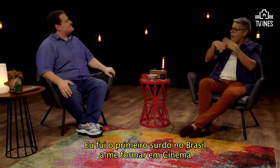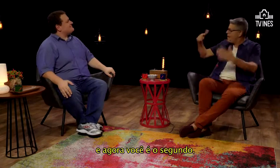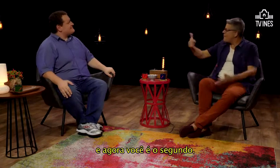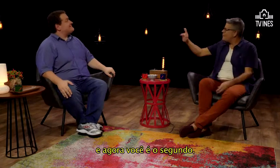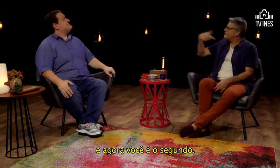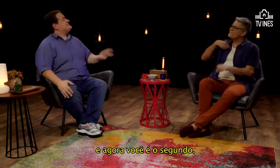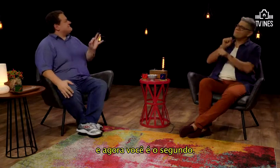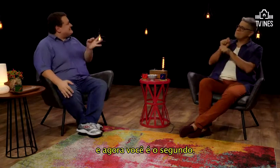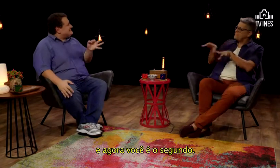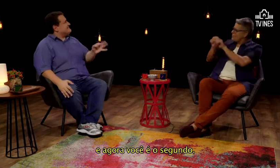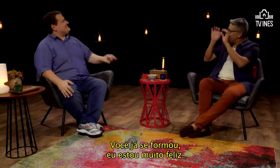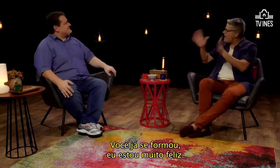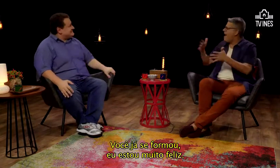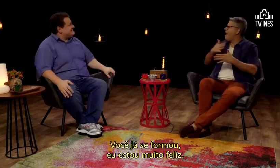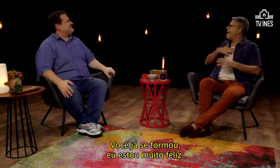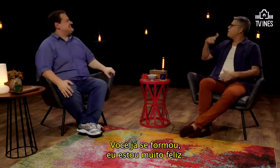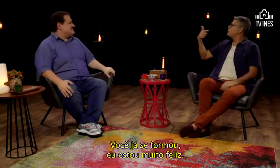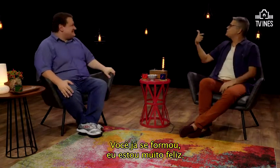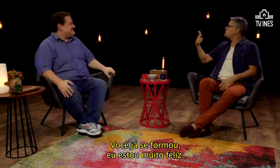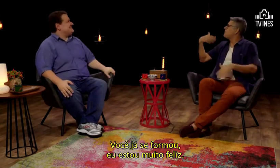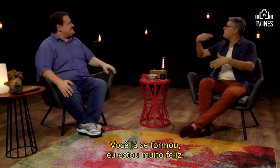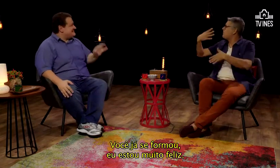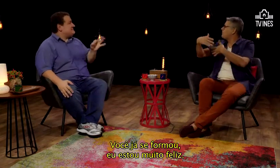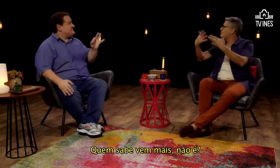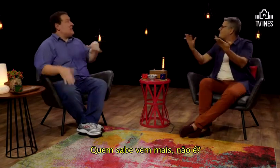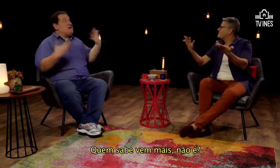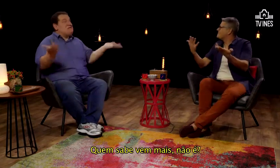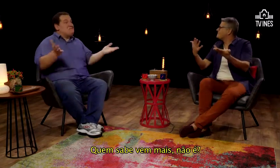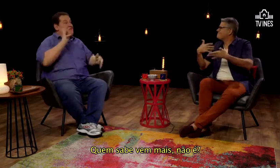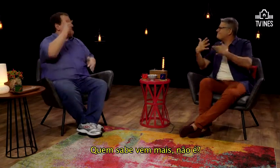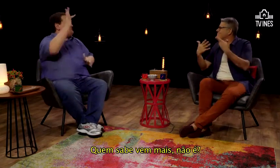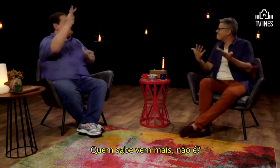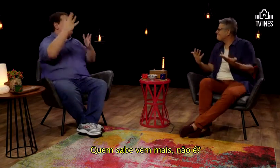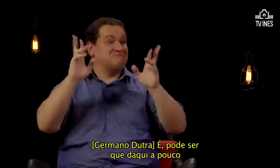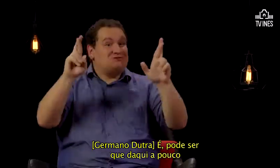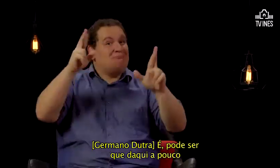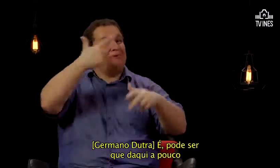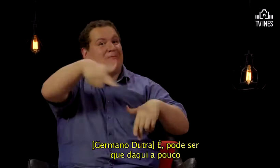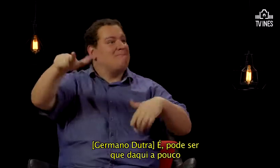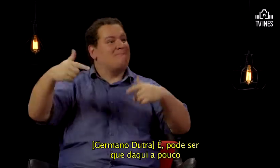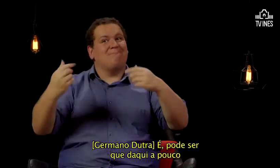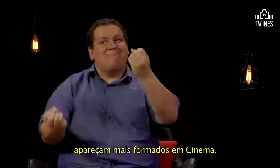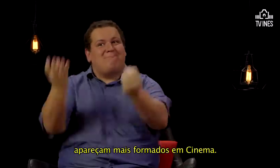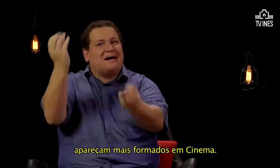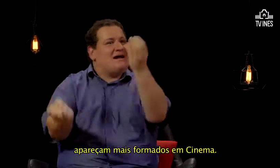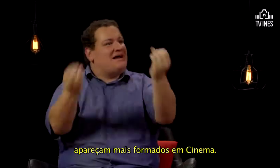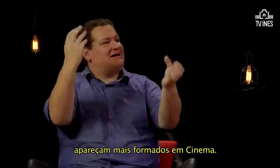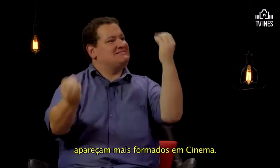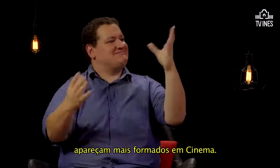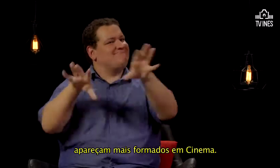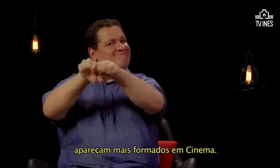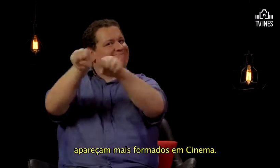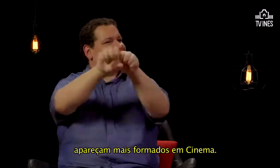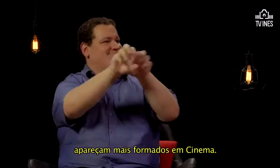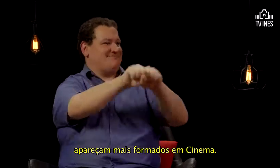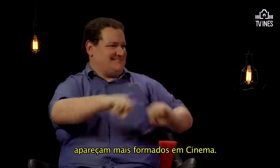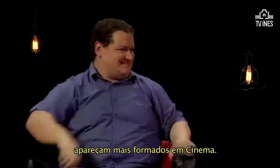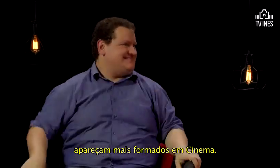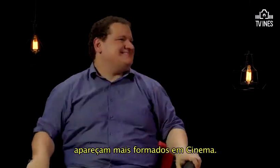E agora você é o segundo. Você já se formou. Estou muito feliz. Quem sabe vem mais, né? É, pode ser que daqui a pouco apareçam mais formados em